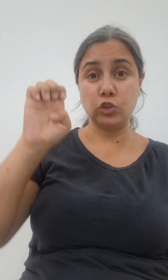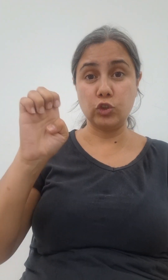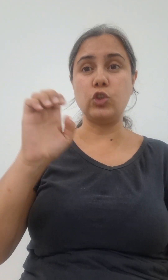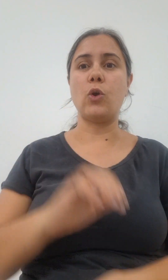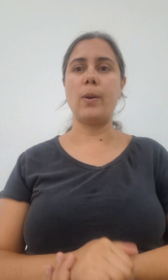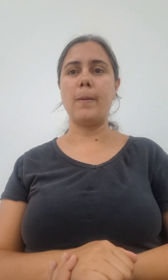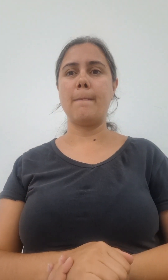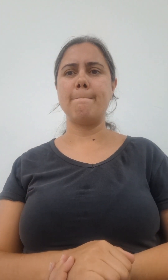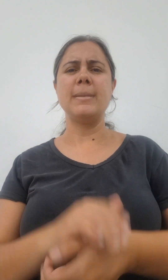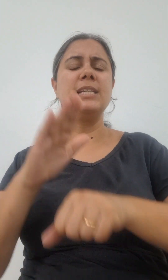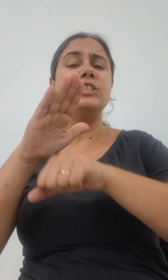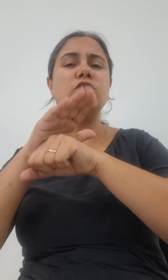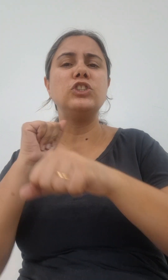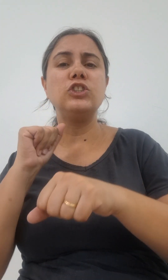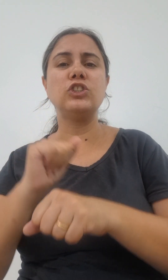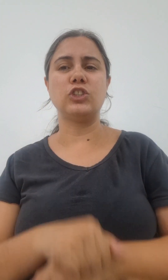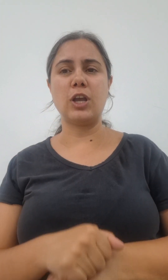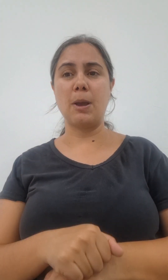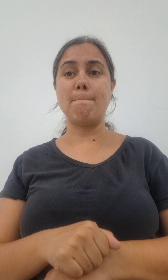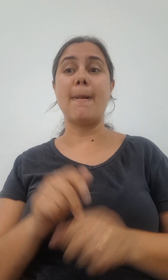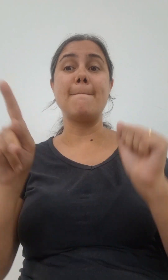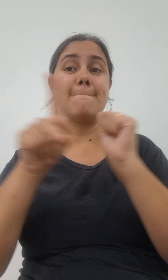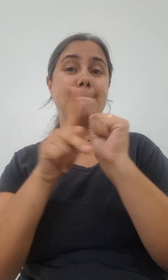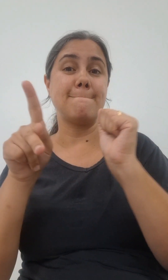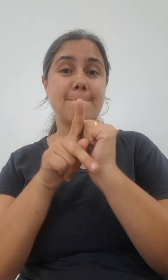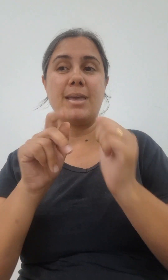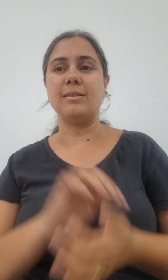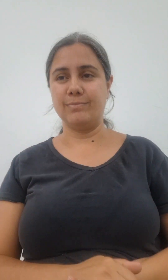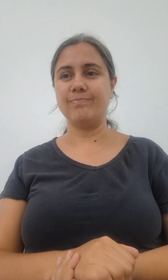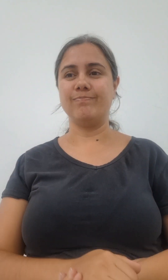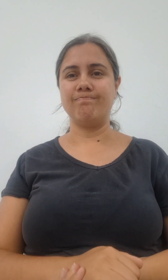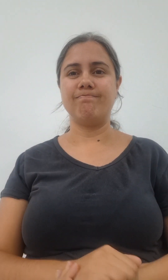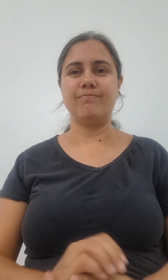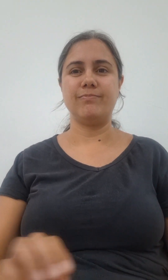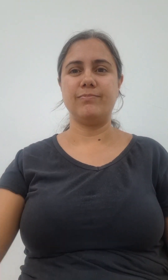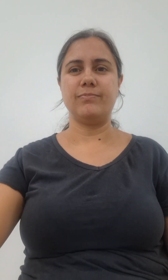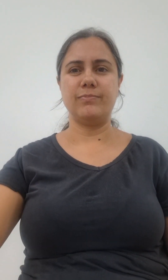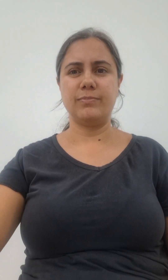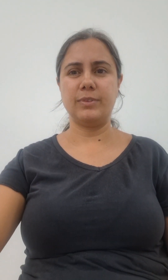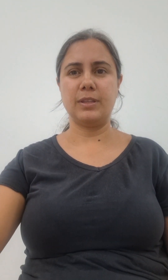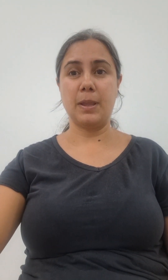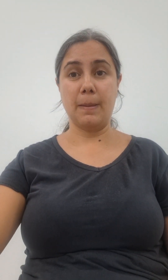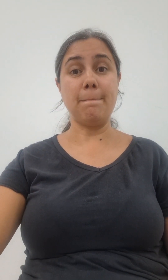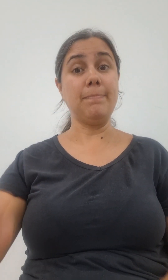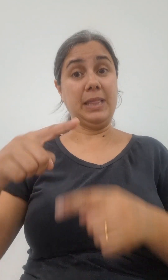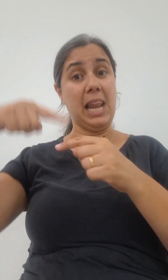vá na cidade de Jope e chama Pedro.